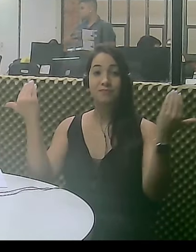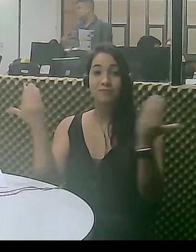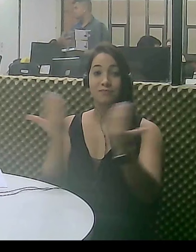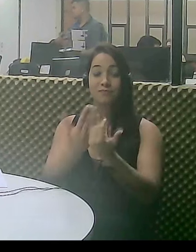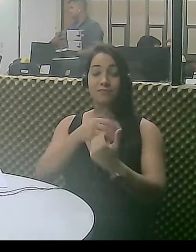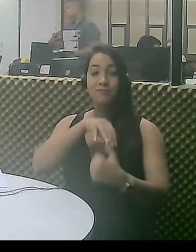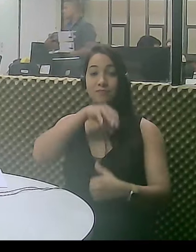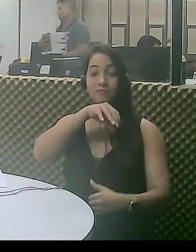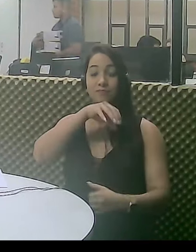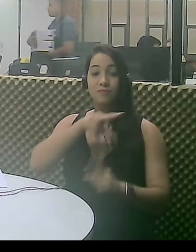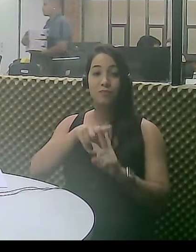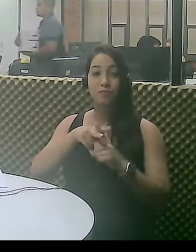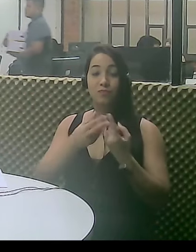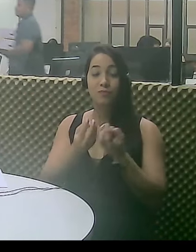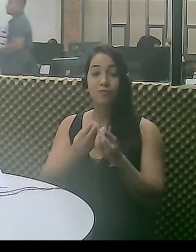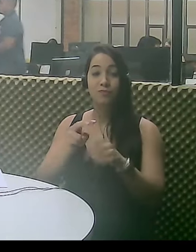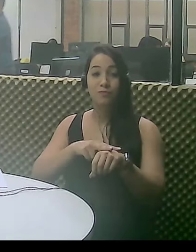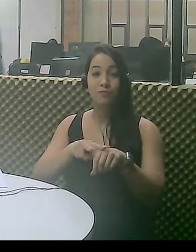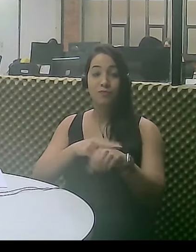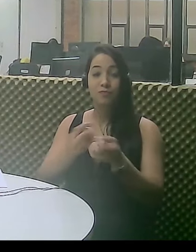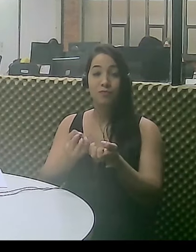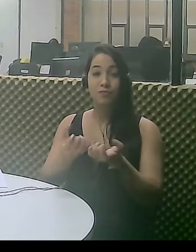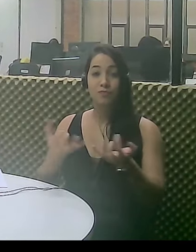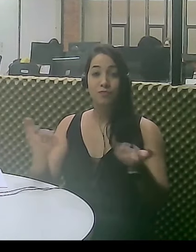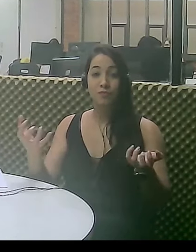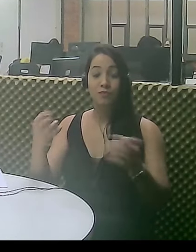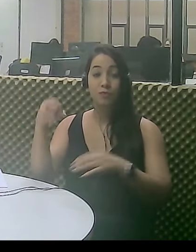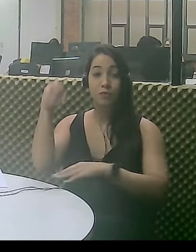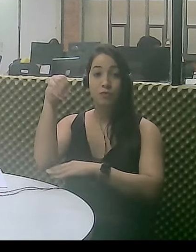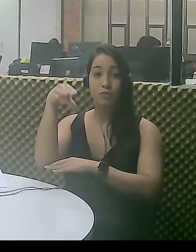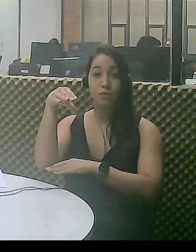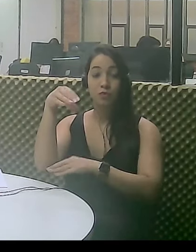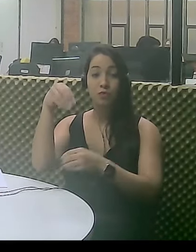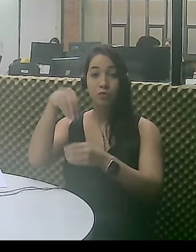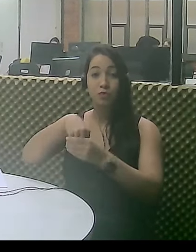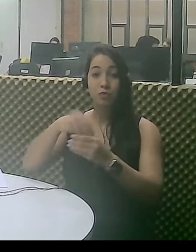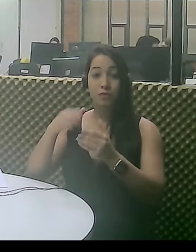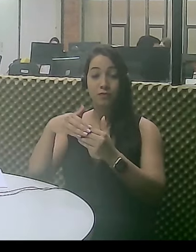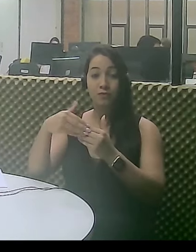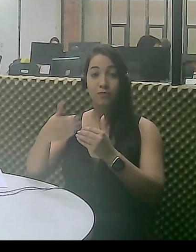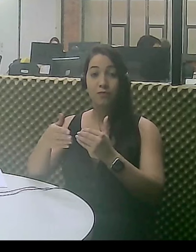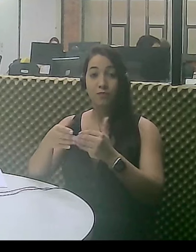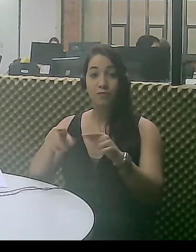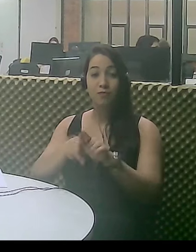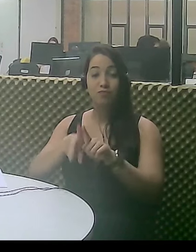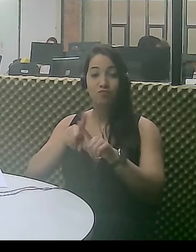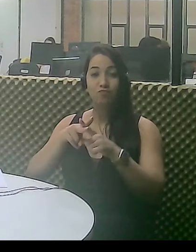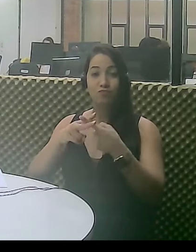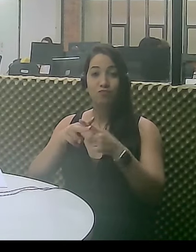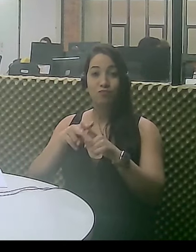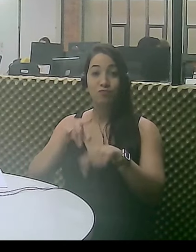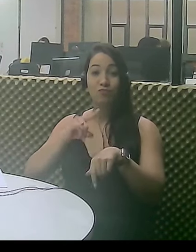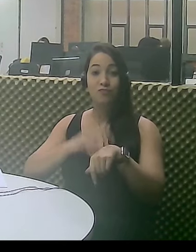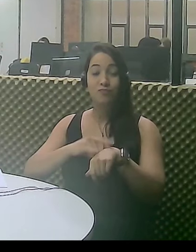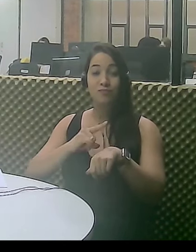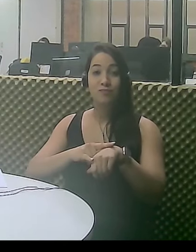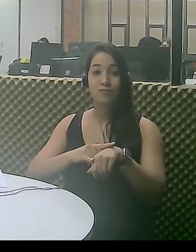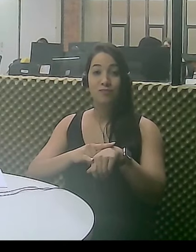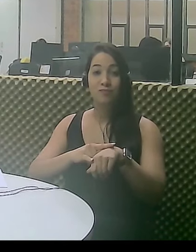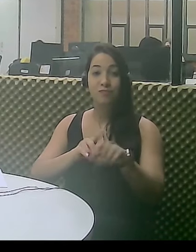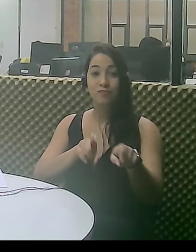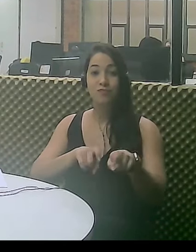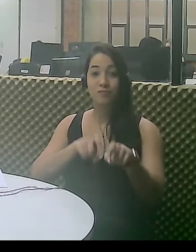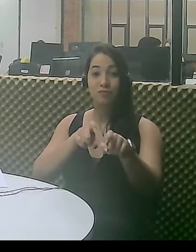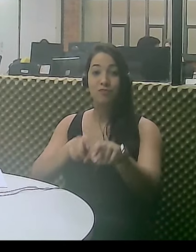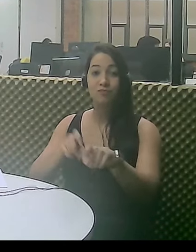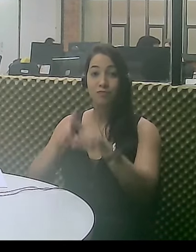Sabiá, com reparos do gramado, reposição de iluminação interna e externa, manutenção dos banheiros e roçagem